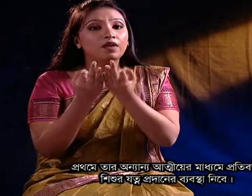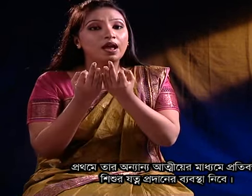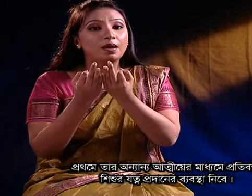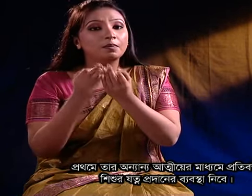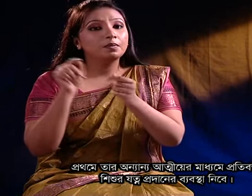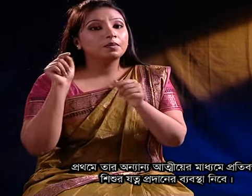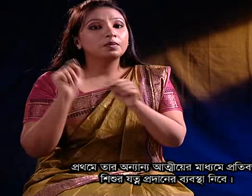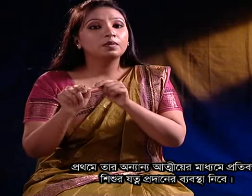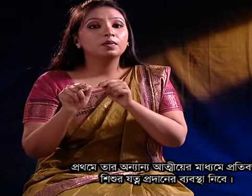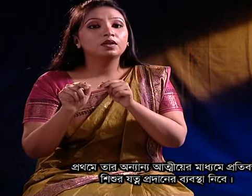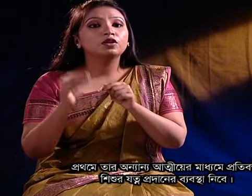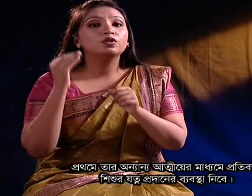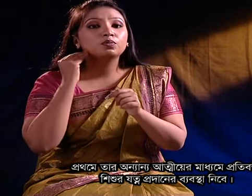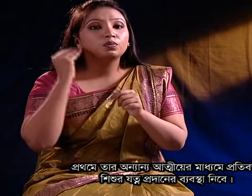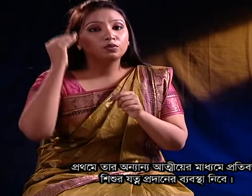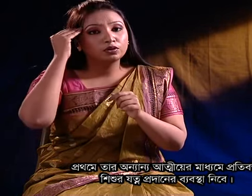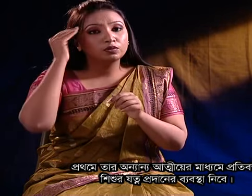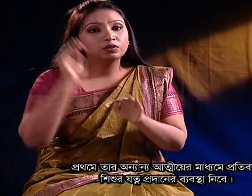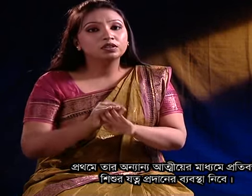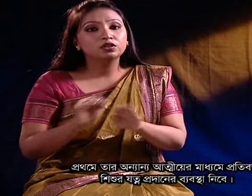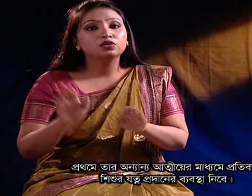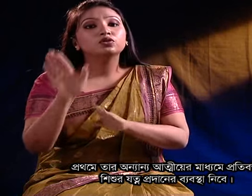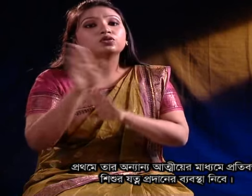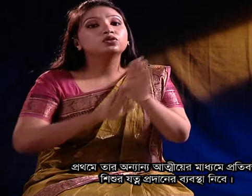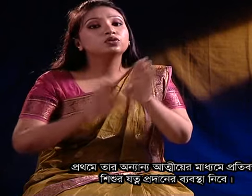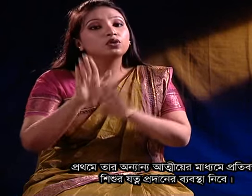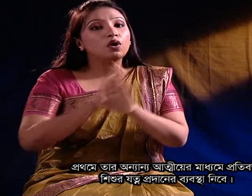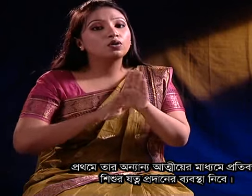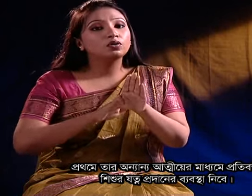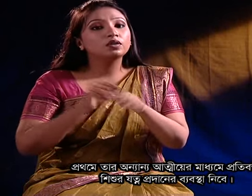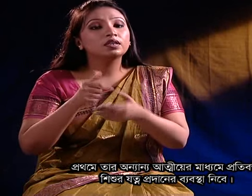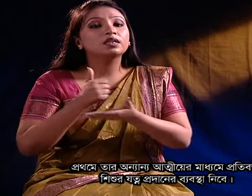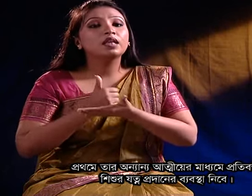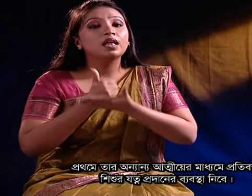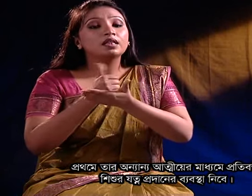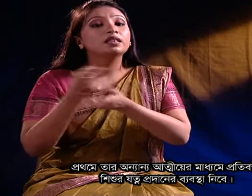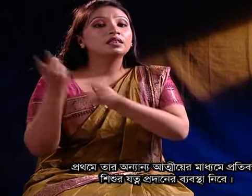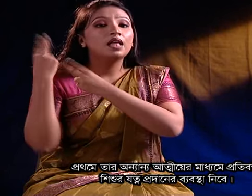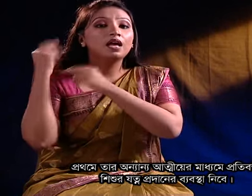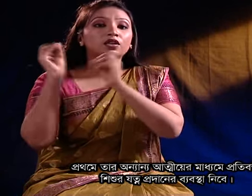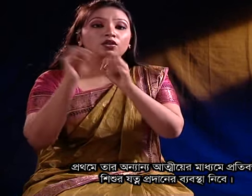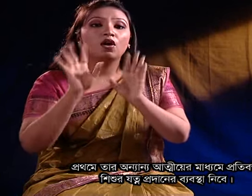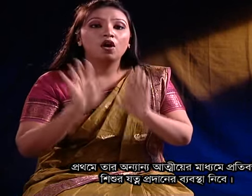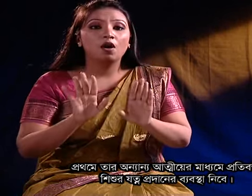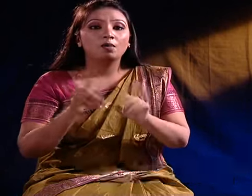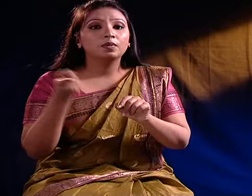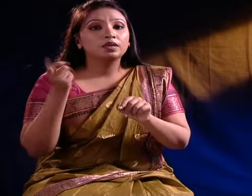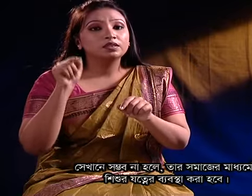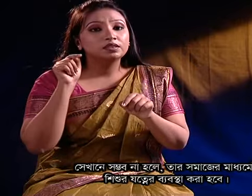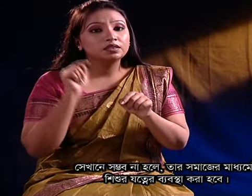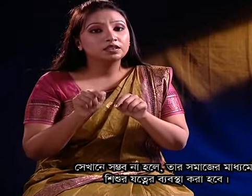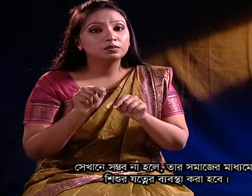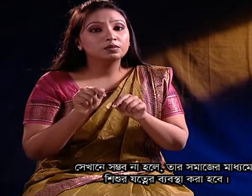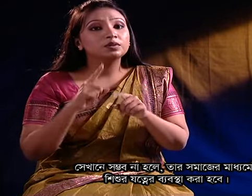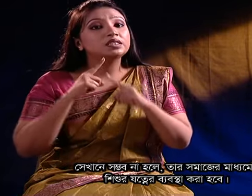মাধ্যমে প্রতিবন্ধী শিশুর যত্ন প্রদানের ব্যবস্থা নেবে। সেখানে সম্ভব না হলে